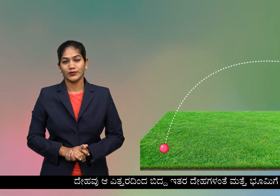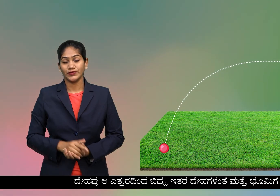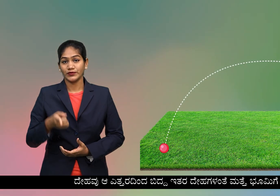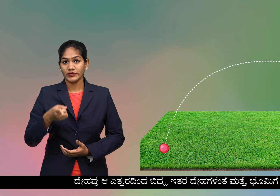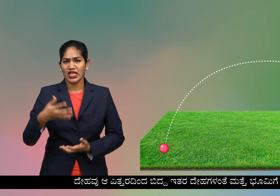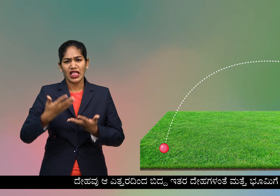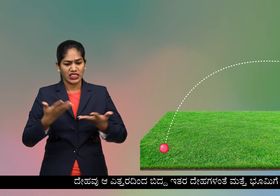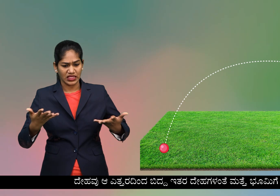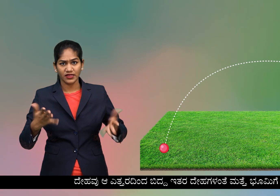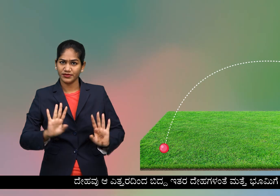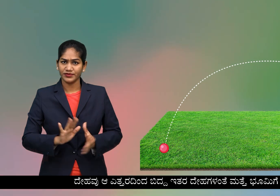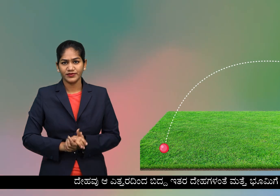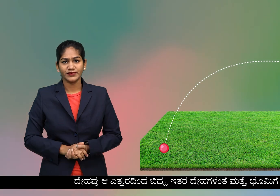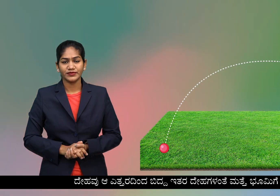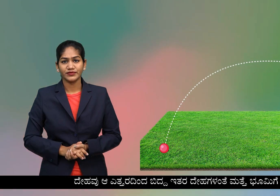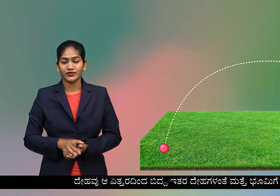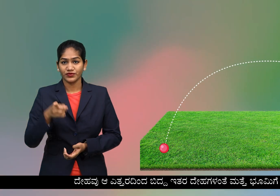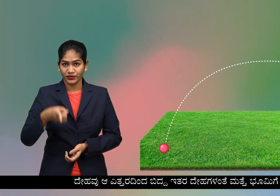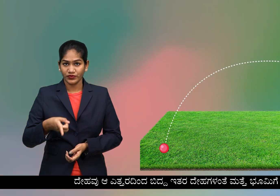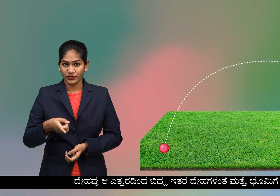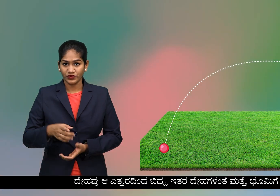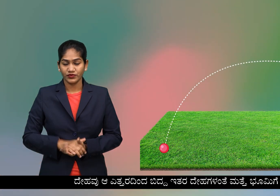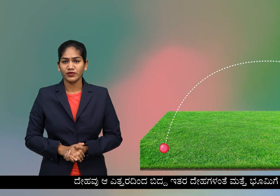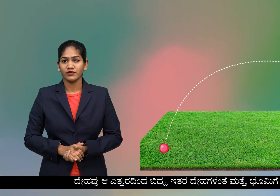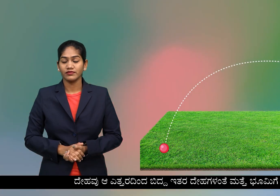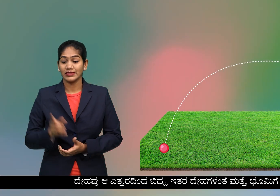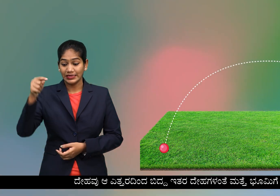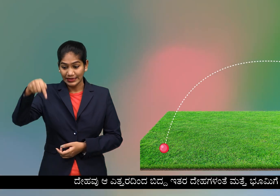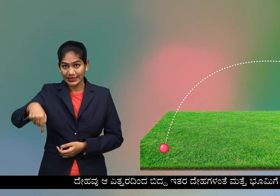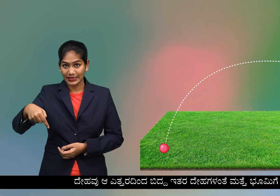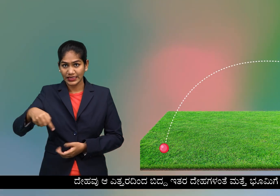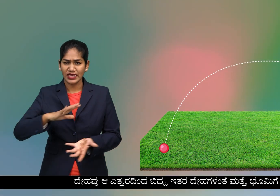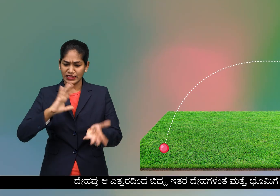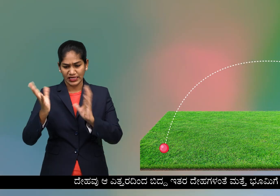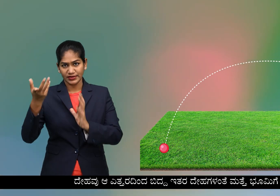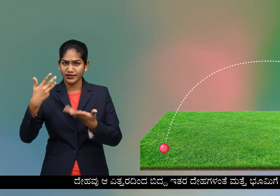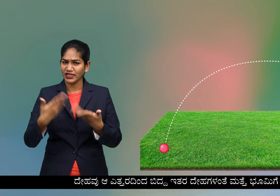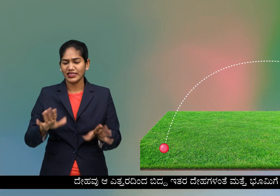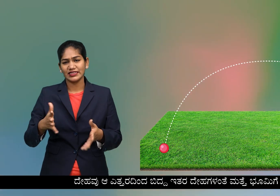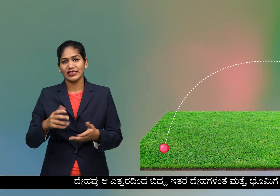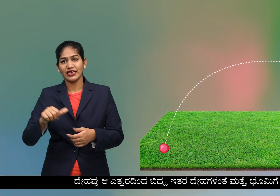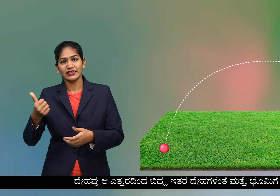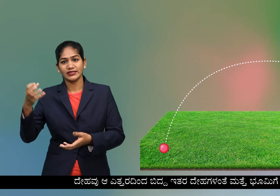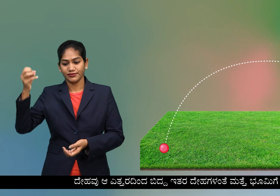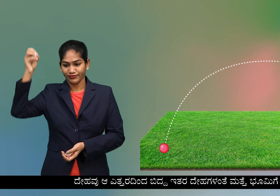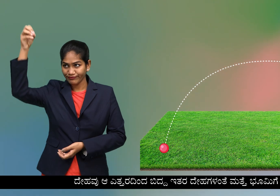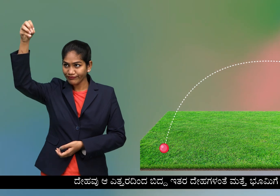ದೇಹವು ಆ ಎತ್ತರದಿಂದ ಬಿದ್ದ ಇತರ ದೇಹಗಳಂತೆ ಮತ್ತೆ ಭೂಮಿಗೆ ಬೀಳುತ್ತದೆ.